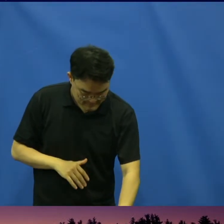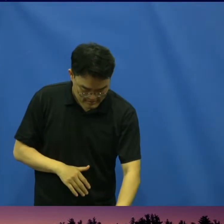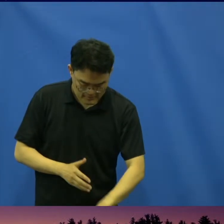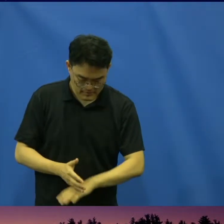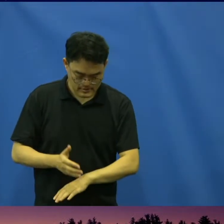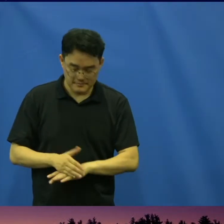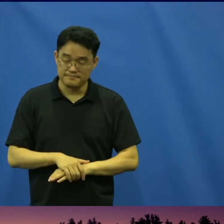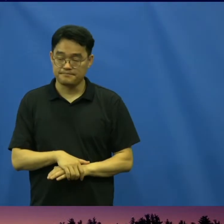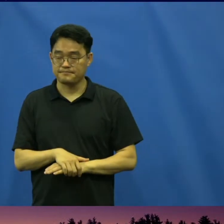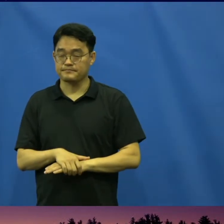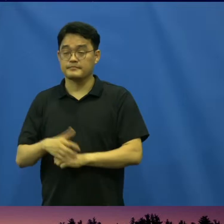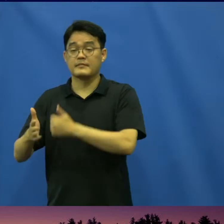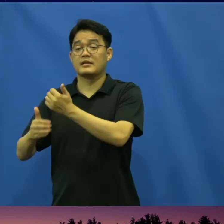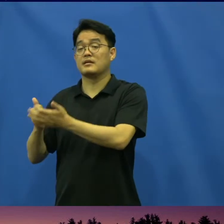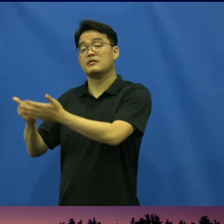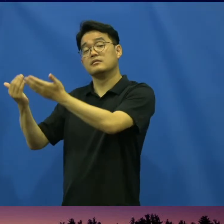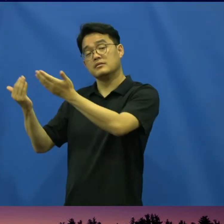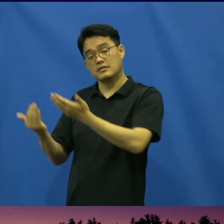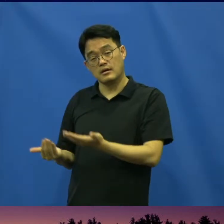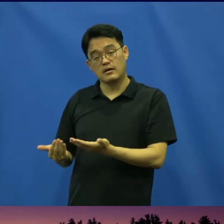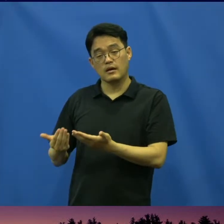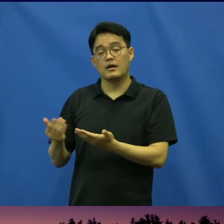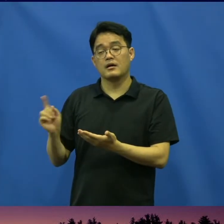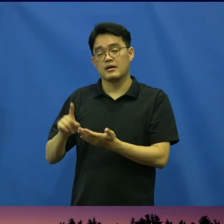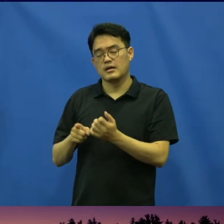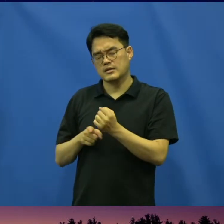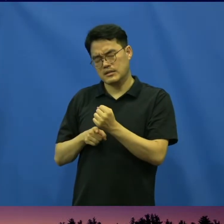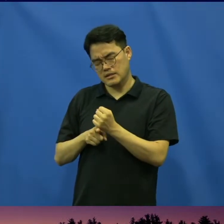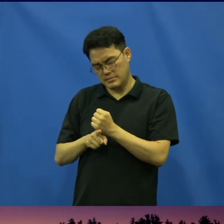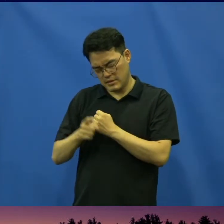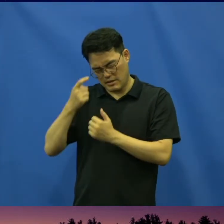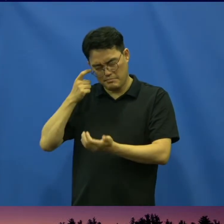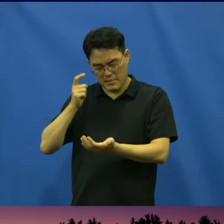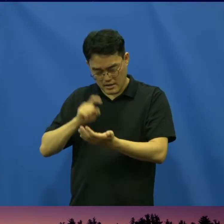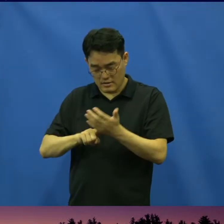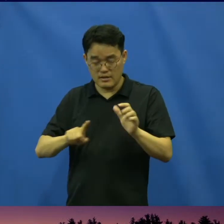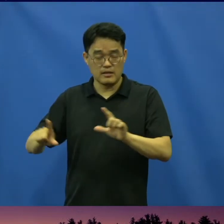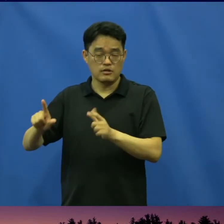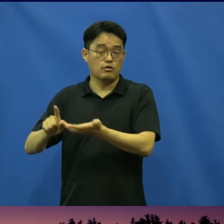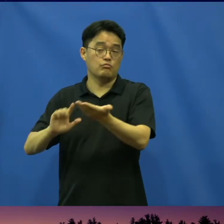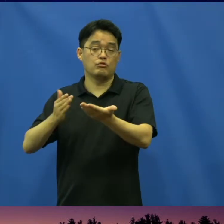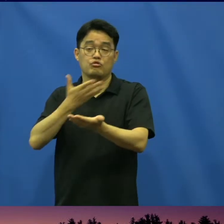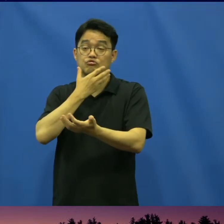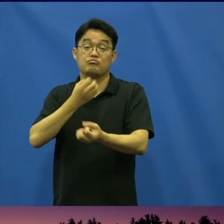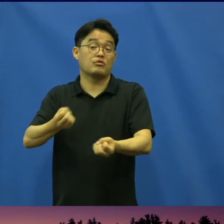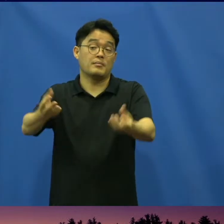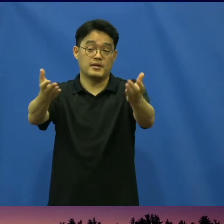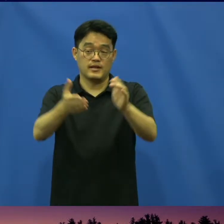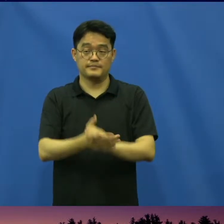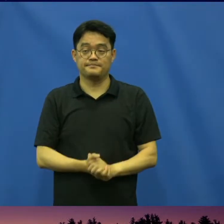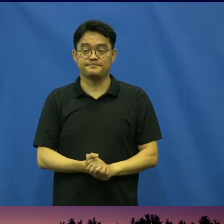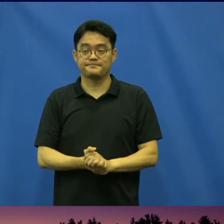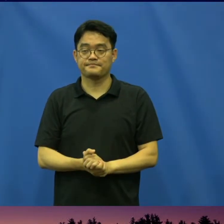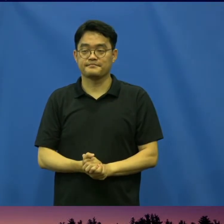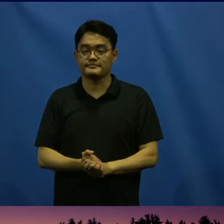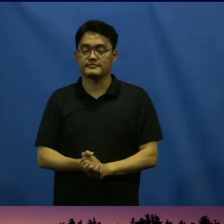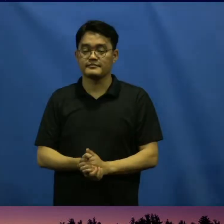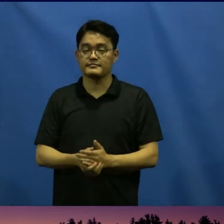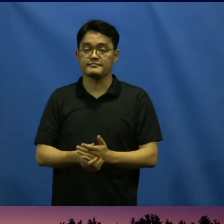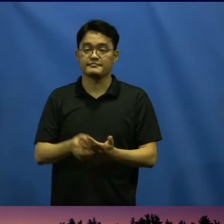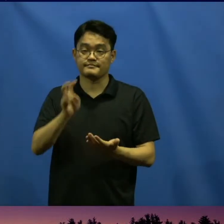있게 삶을 드리는 여러분들 되시기를 주의 이름으로 축원합니다. 60절 찬송하면서 기도하며